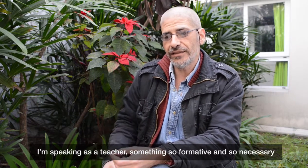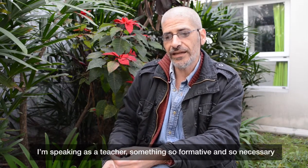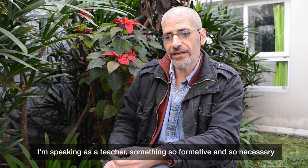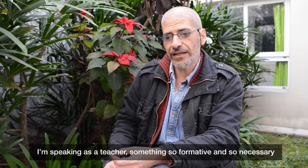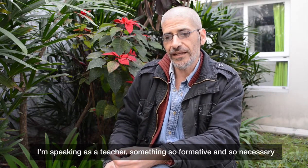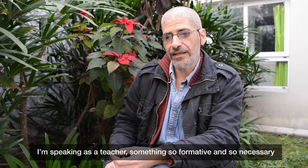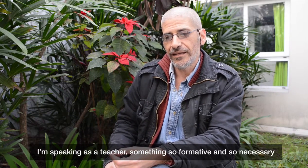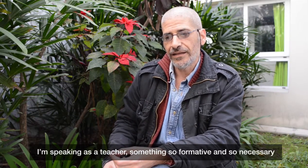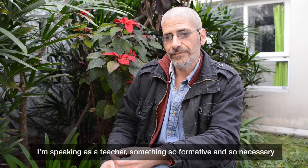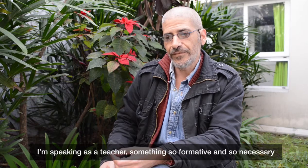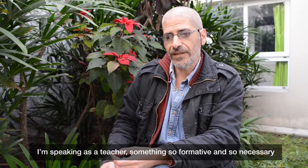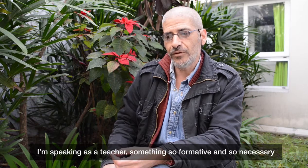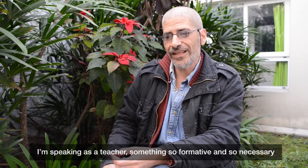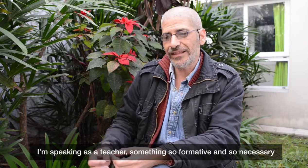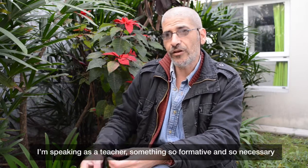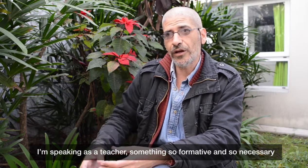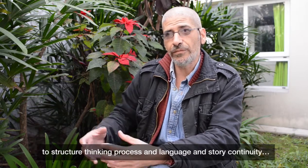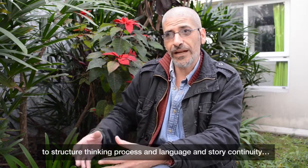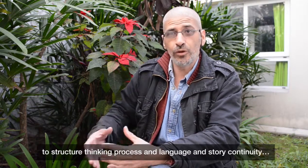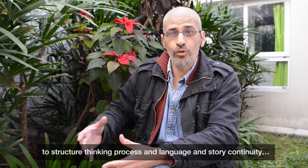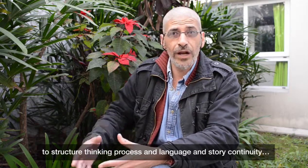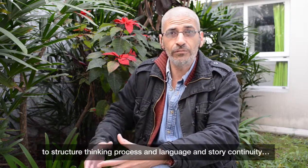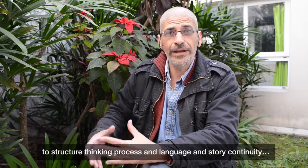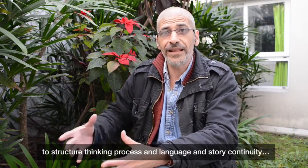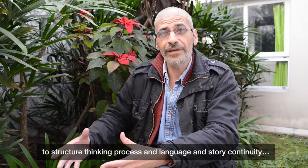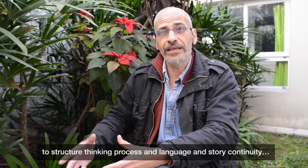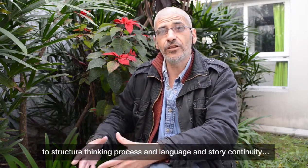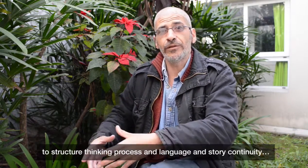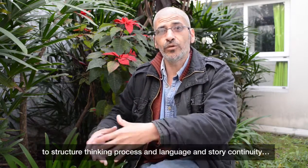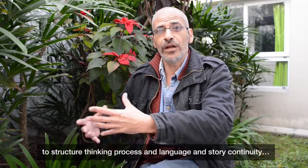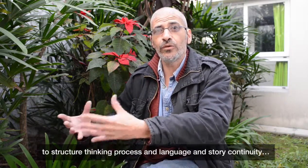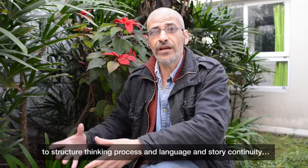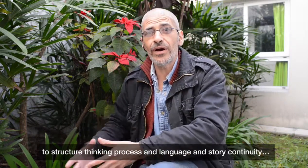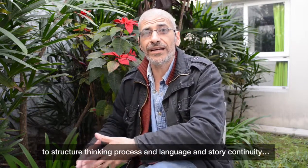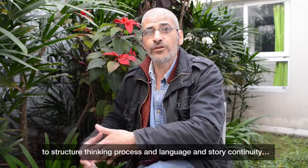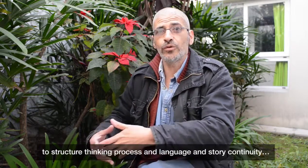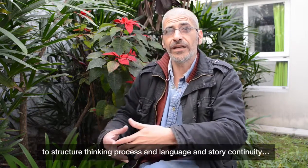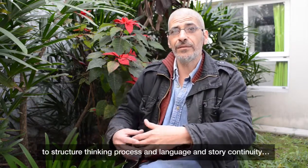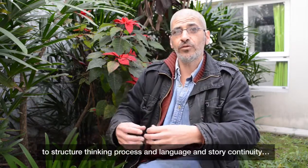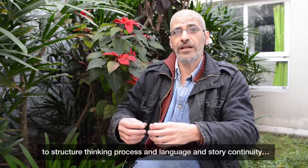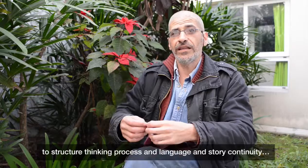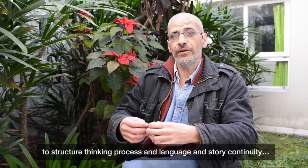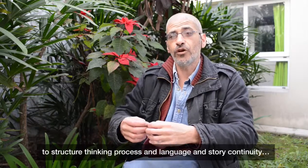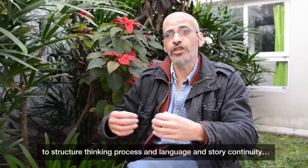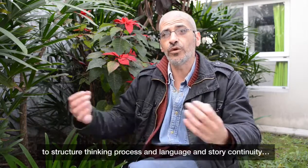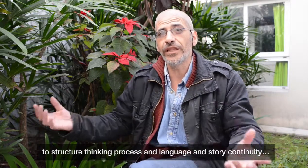tan digamos, necesario para estructurar un pensamiento, estructurar un lenguaje, estructurar, digamos, una continuidad de